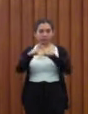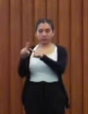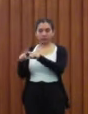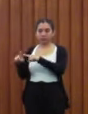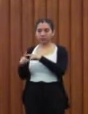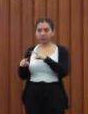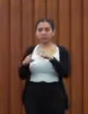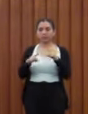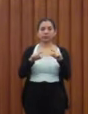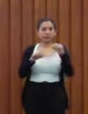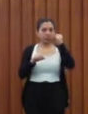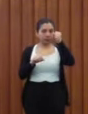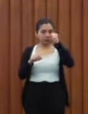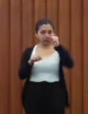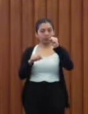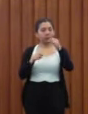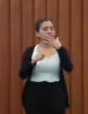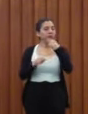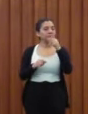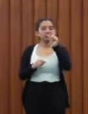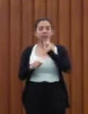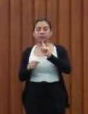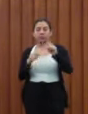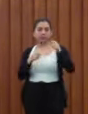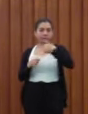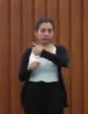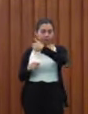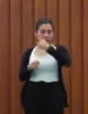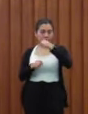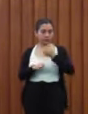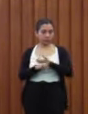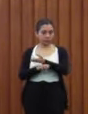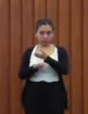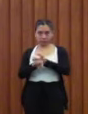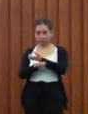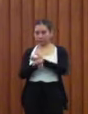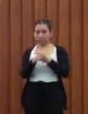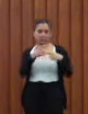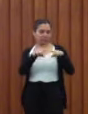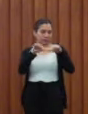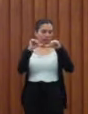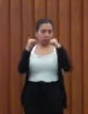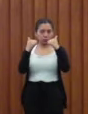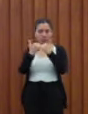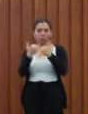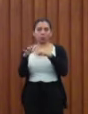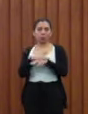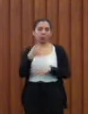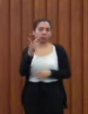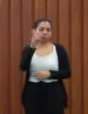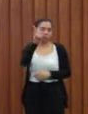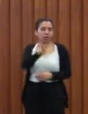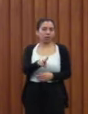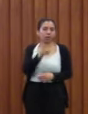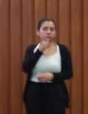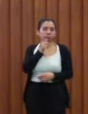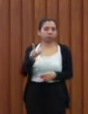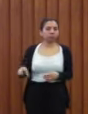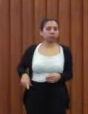y les activistas en cada estado, ¿no? Las organizaciones, porque las procuradurías no van a hacer nada si